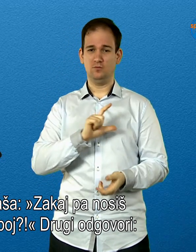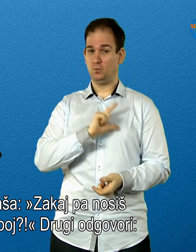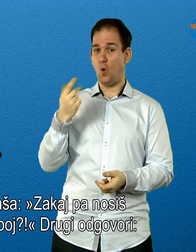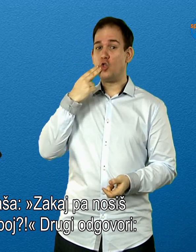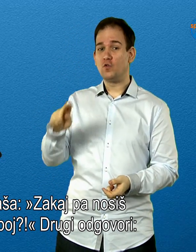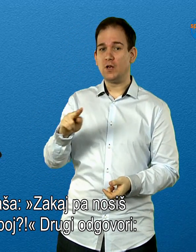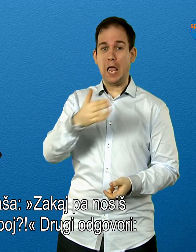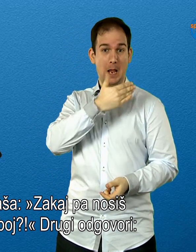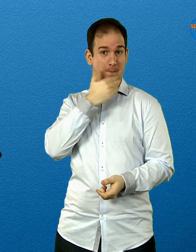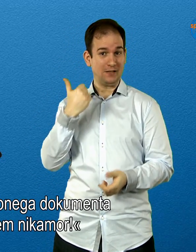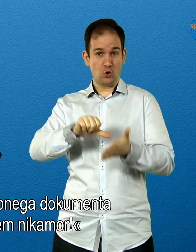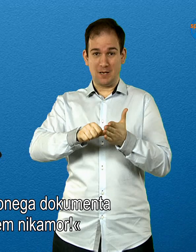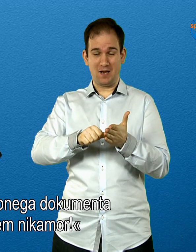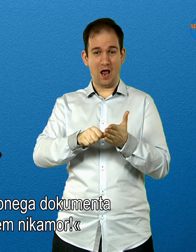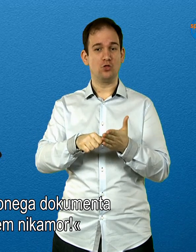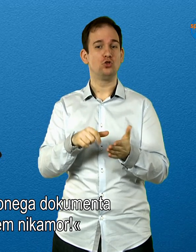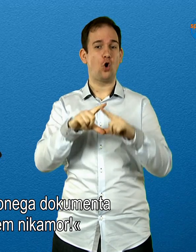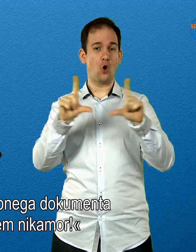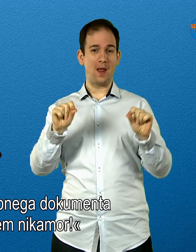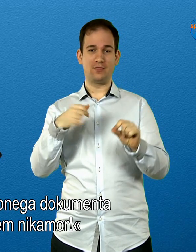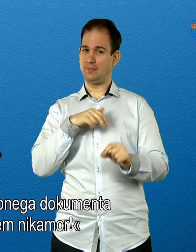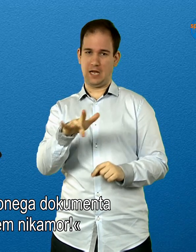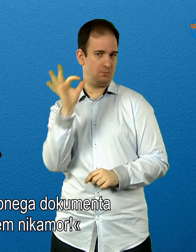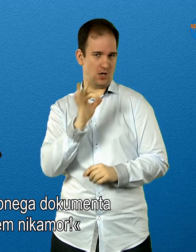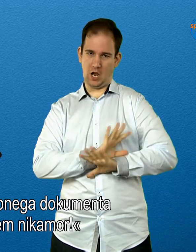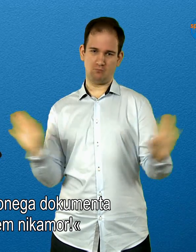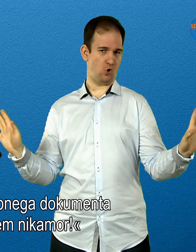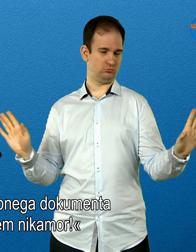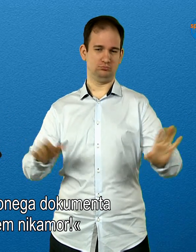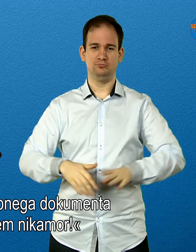Drugi odgovori: Brez osebnega dokumenta ne grem nikamor.